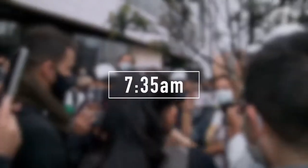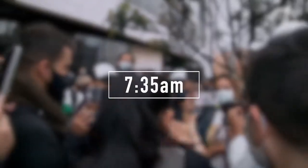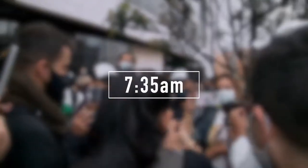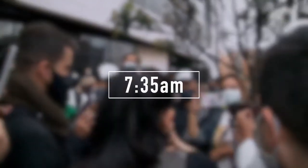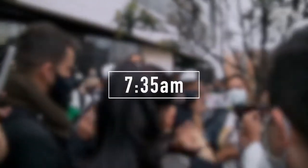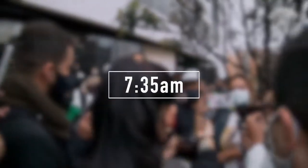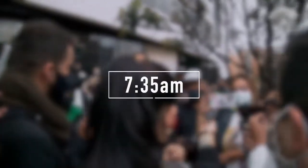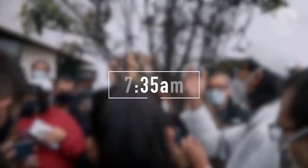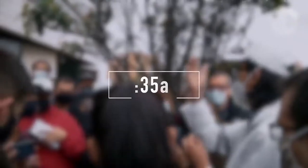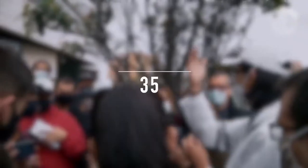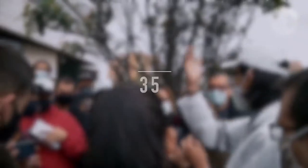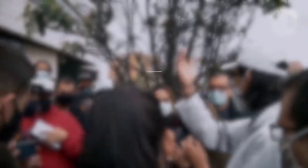AM.